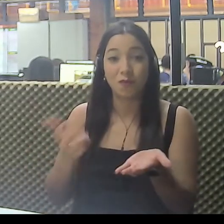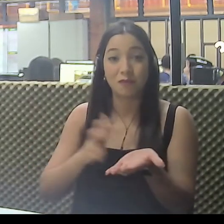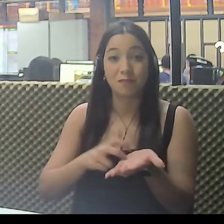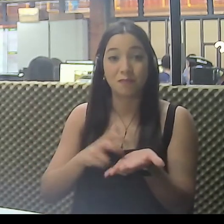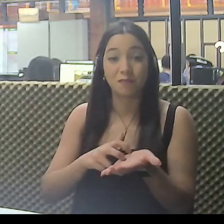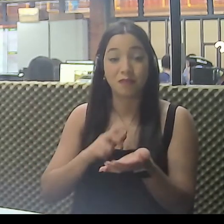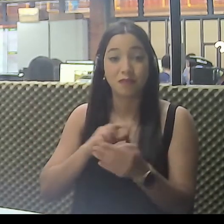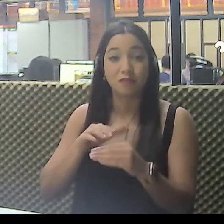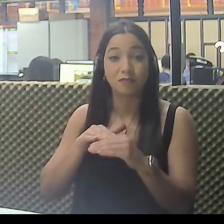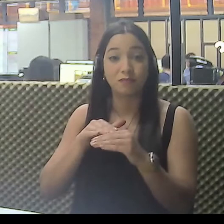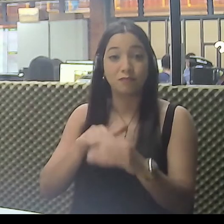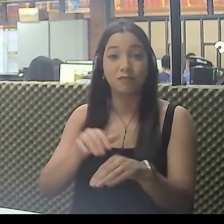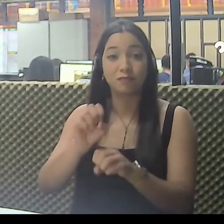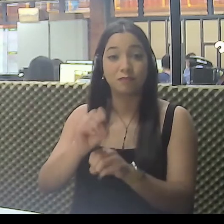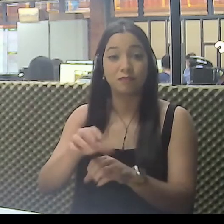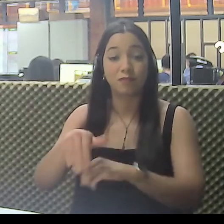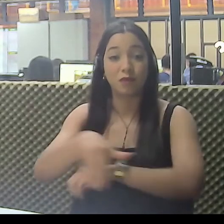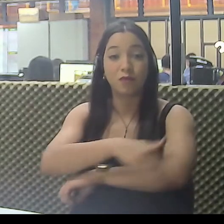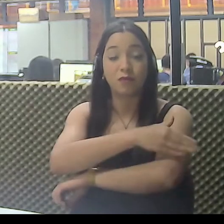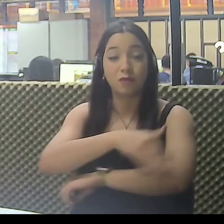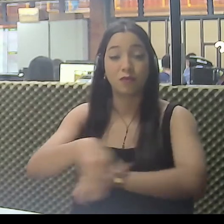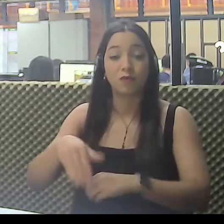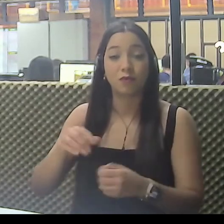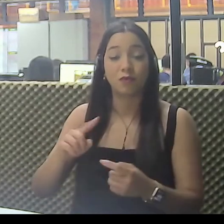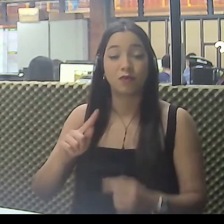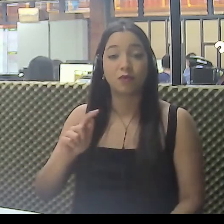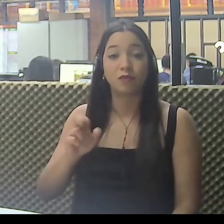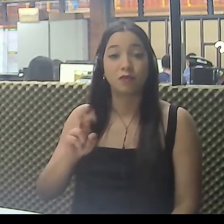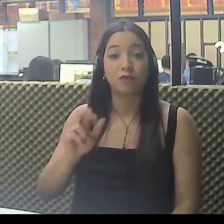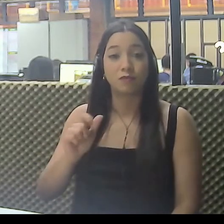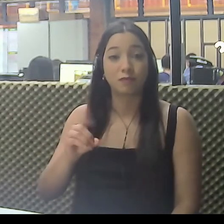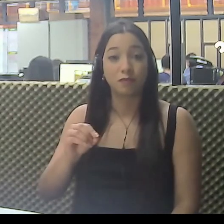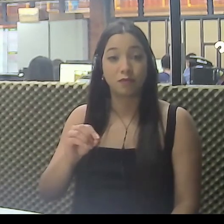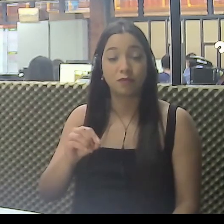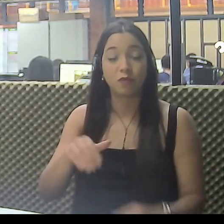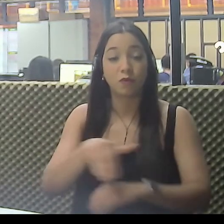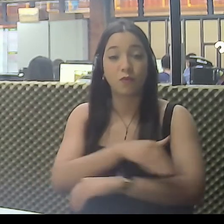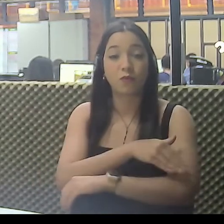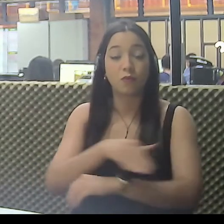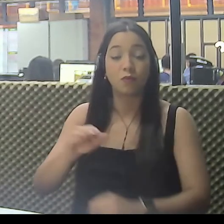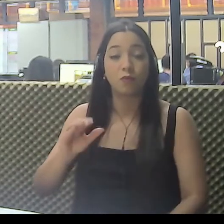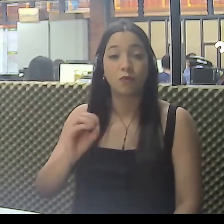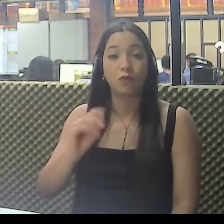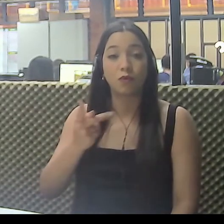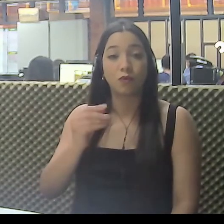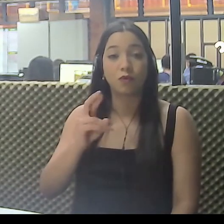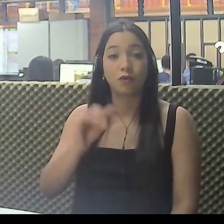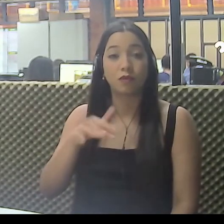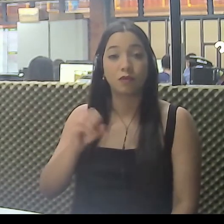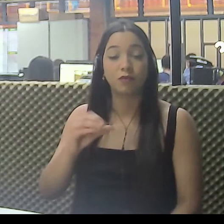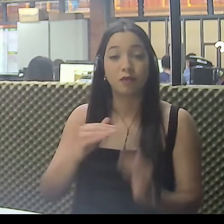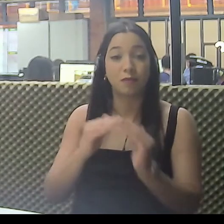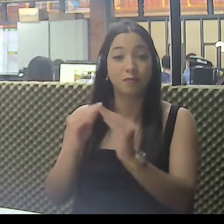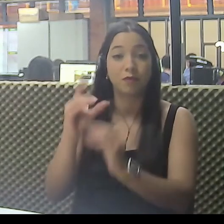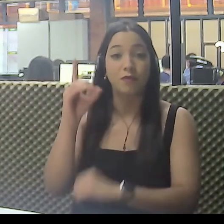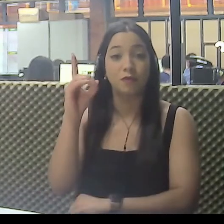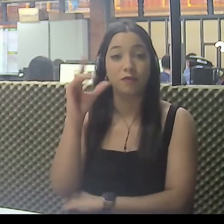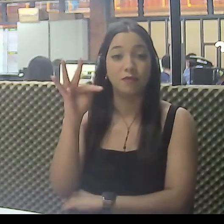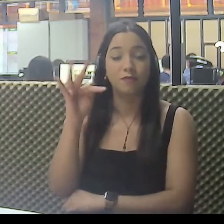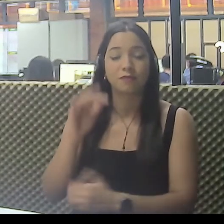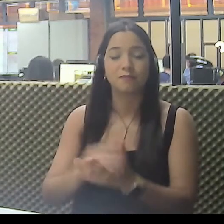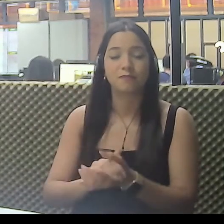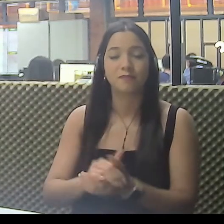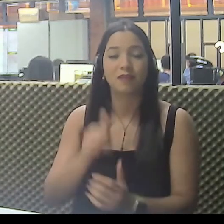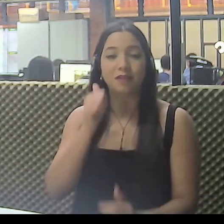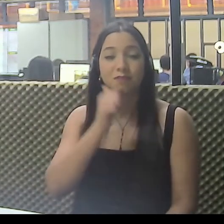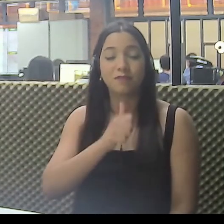blitz educativa no cruzamento da Avenida Geraldo Mota Batista com a Rua Horácio Rezende, no bairro Daniel Fonseca. No local, a